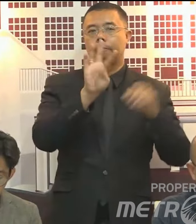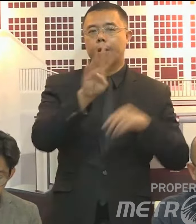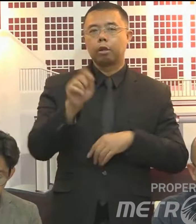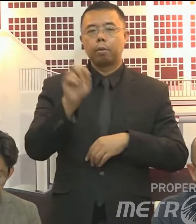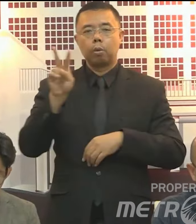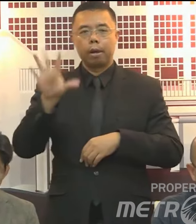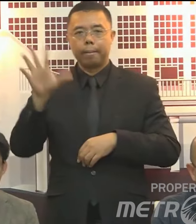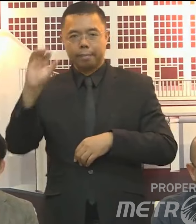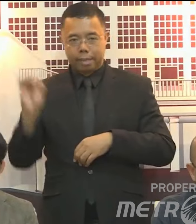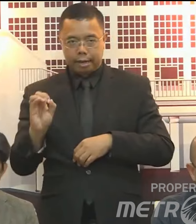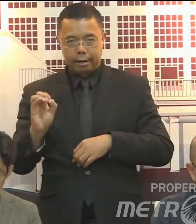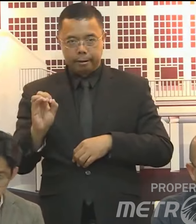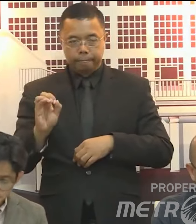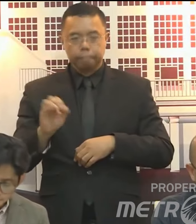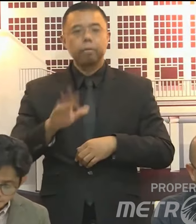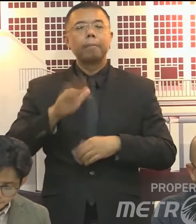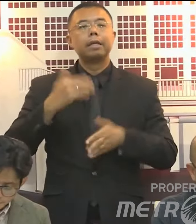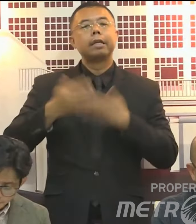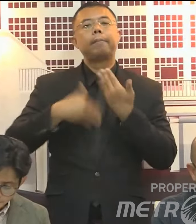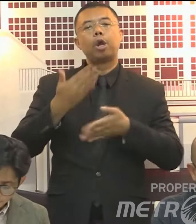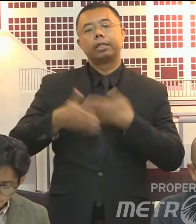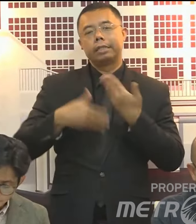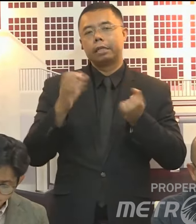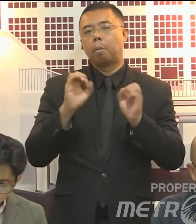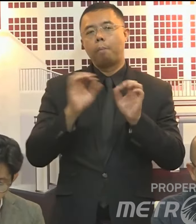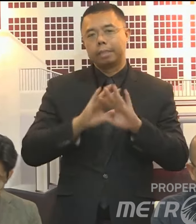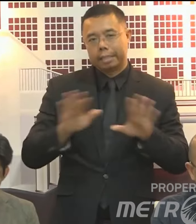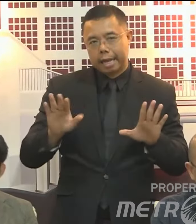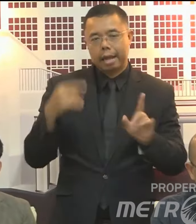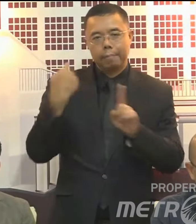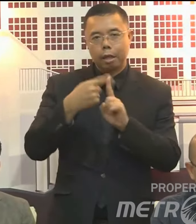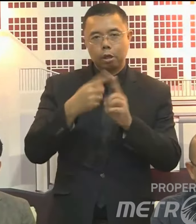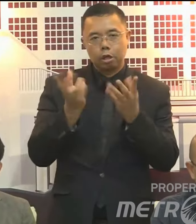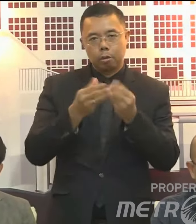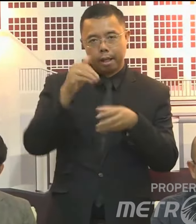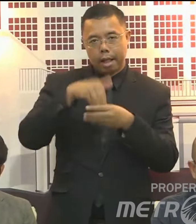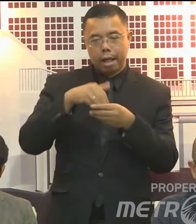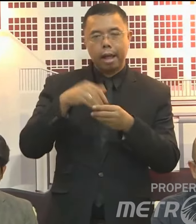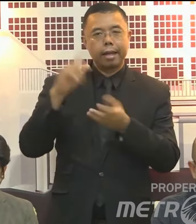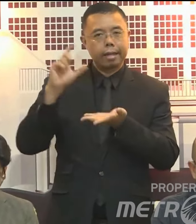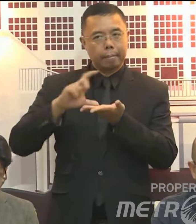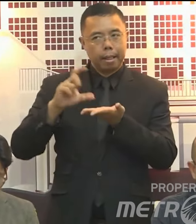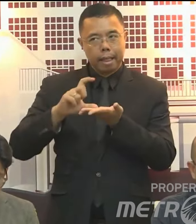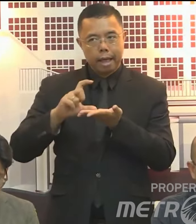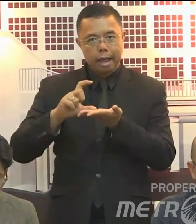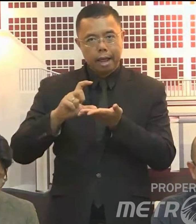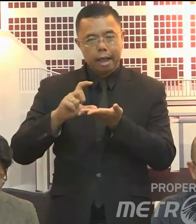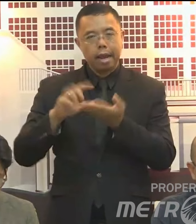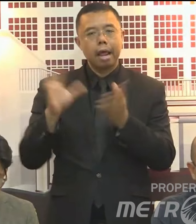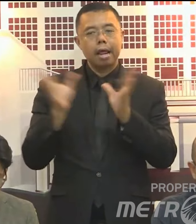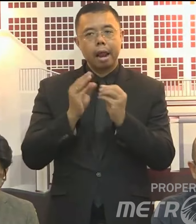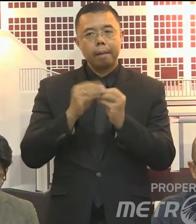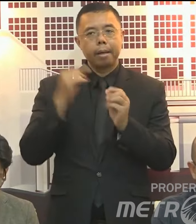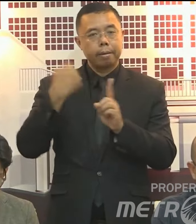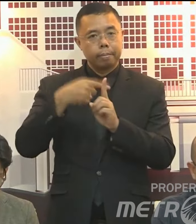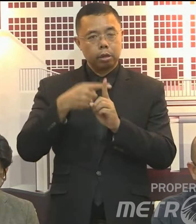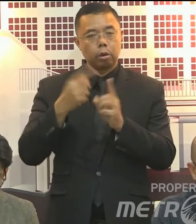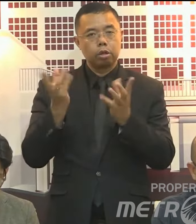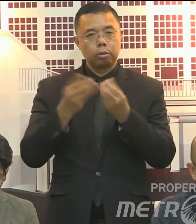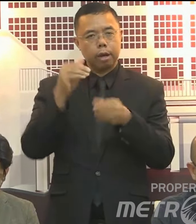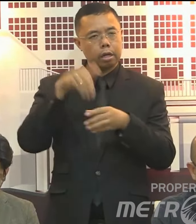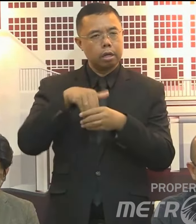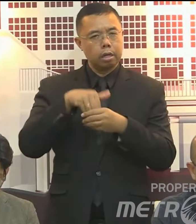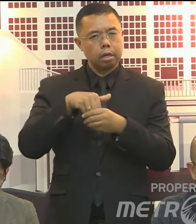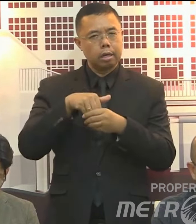74,25%. Yang masih proses rekapitulasi, pleno rekapitulasi penghitungan